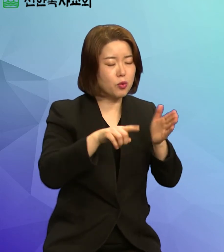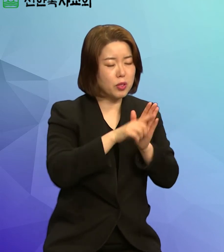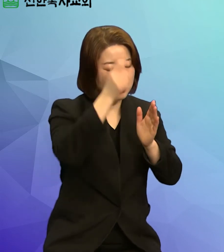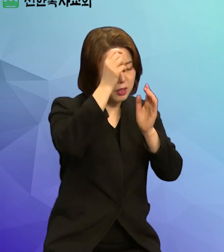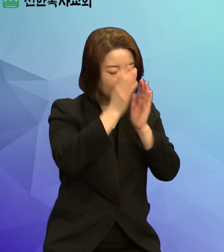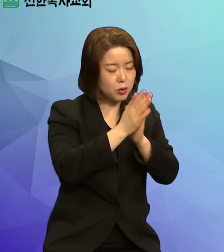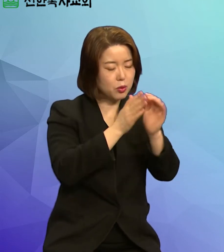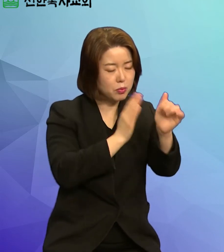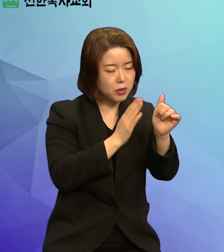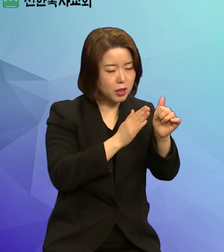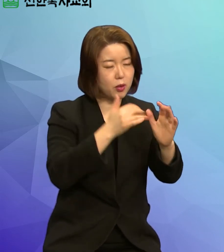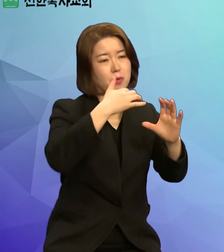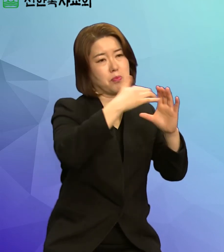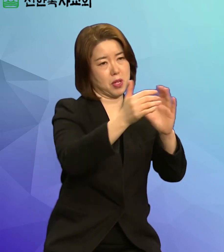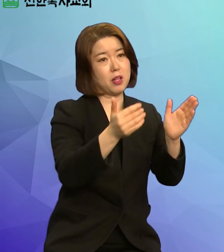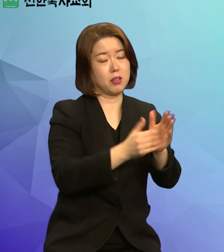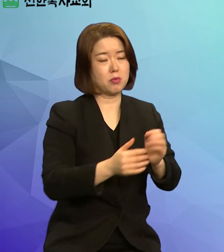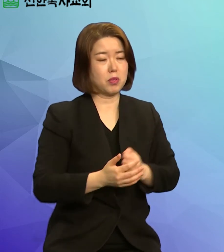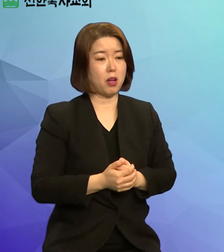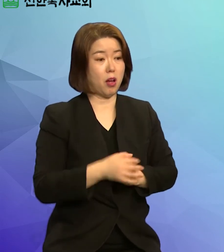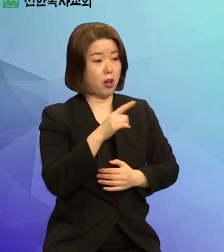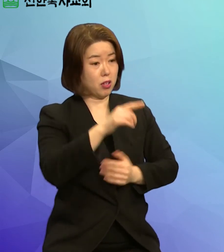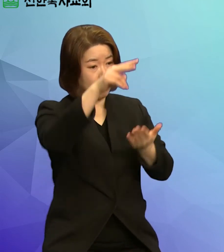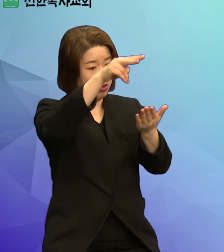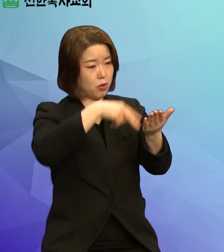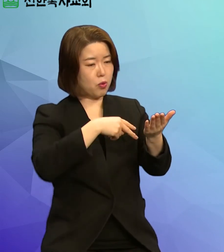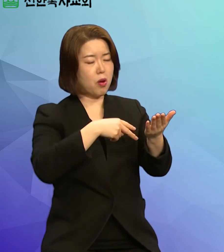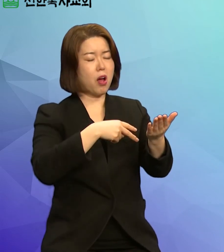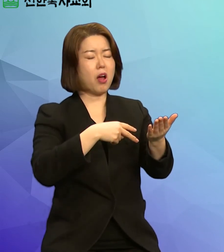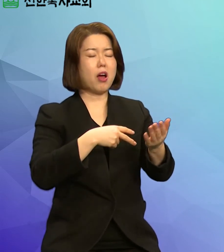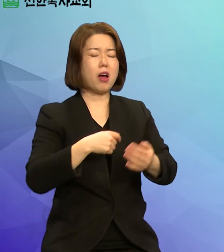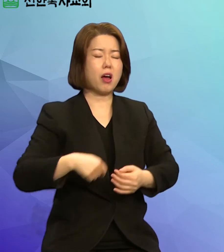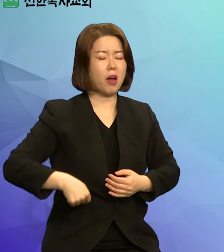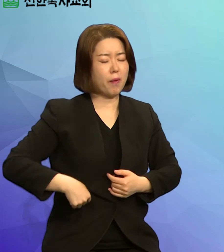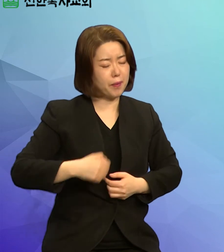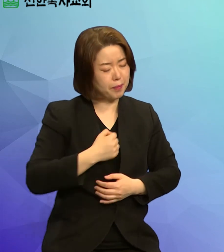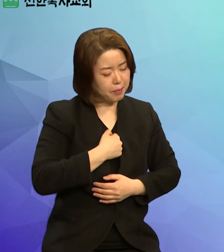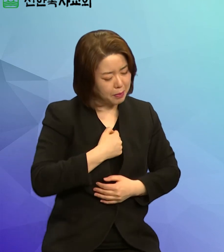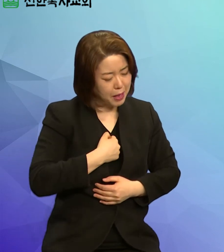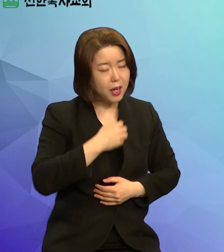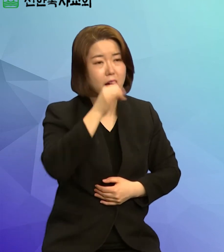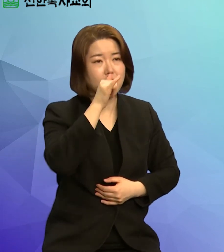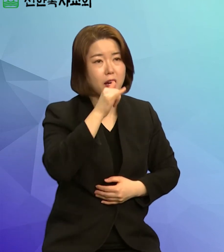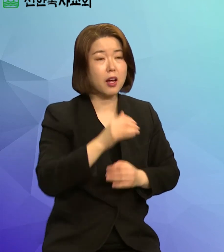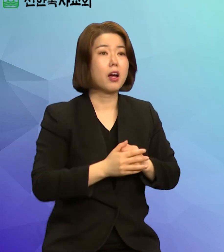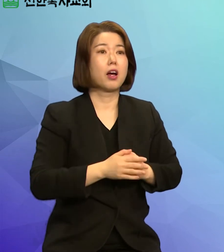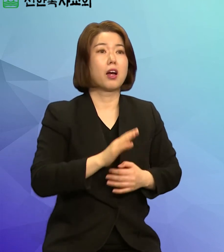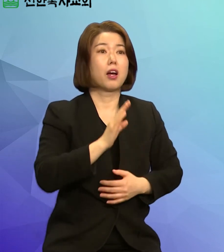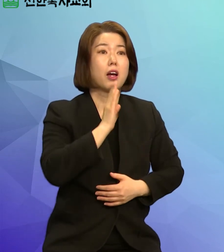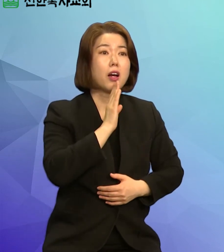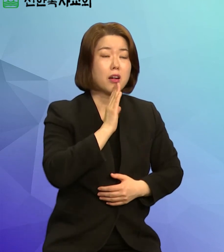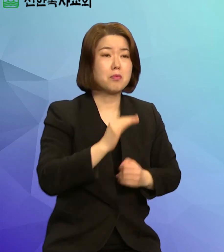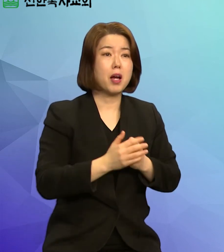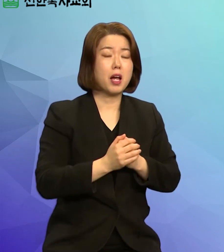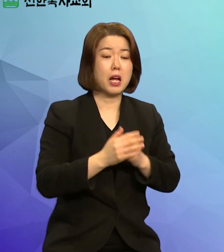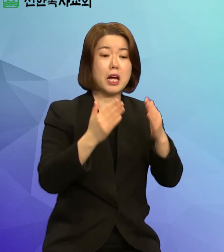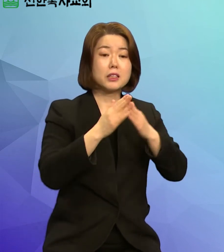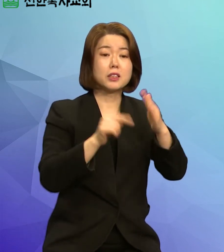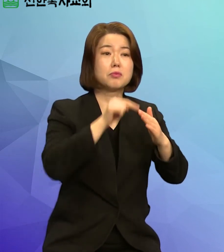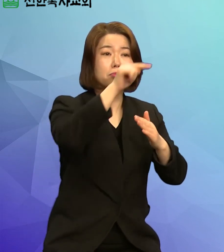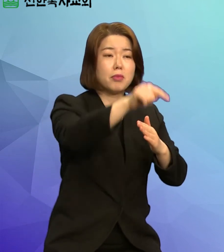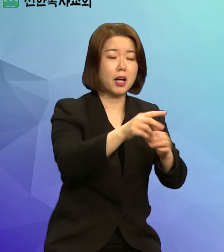것입니다. 그 메일을 받고 참 마음이 답답했습니다. 마치 정말 집 바깥에